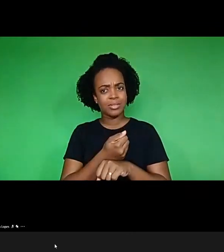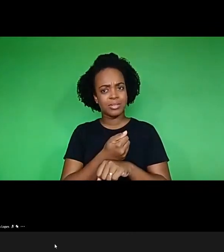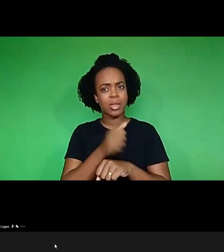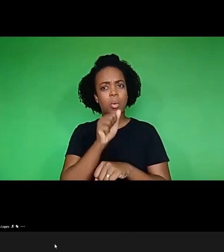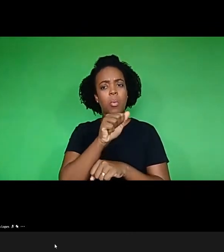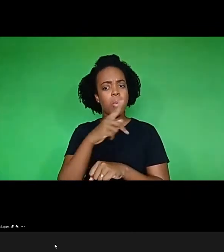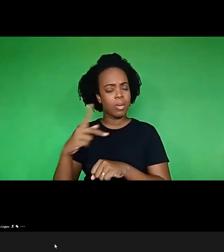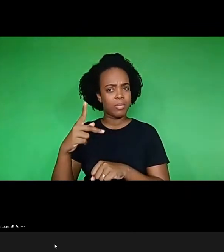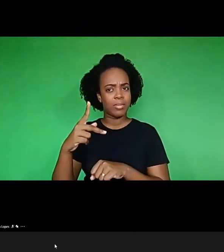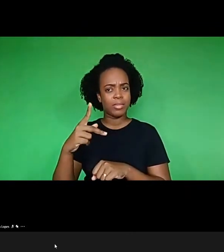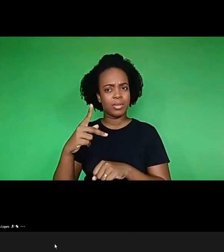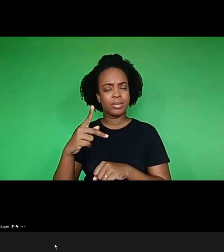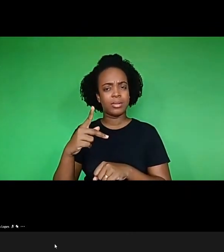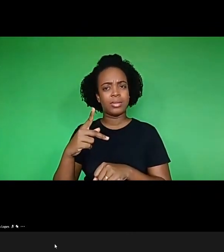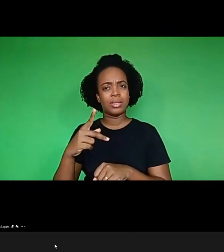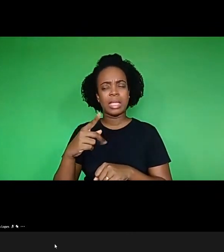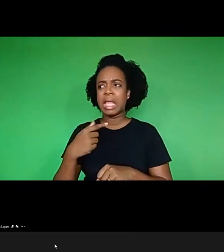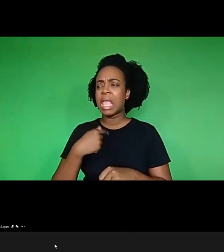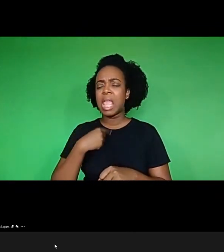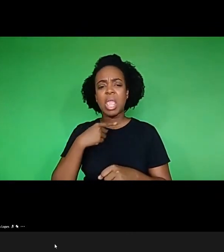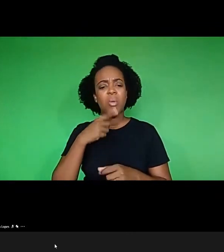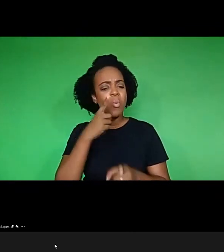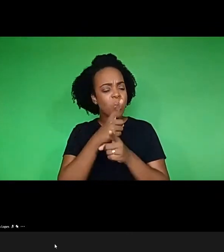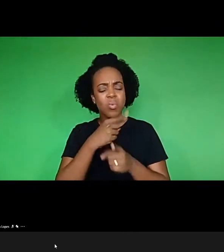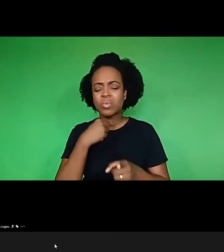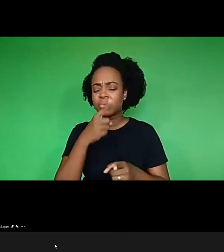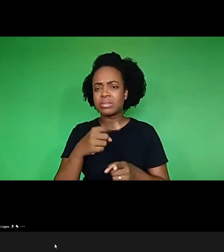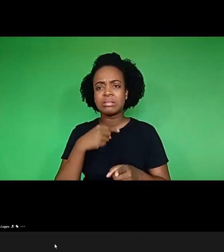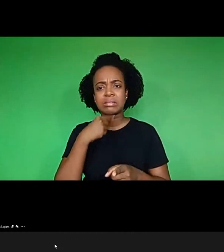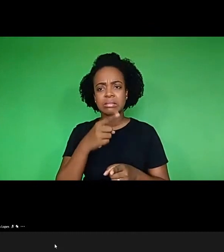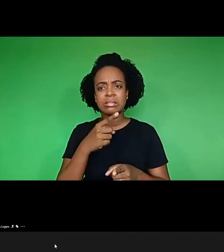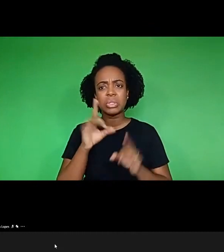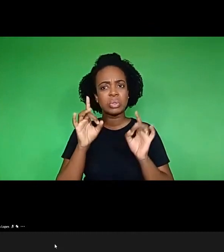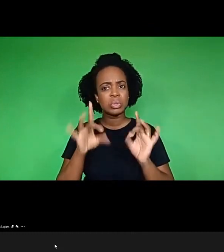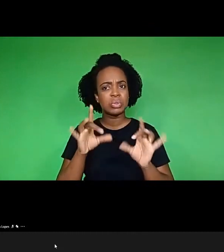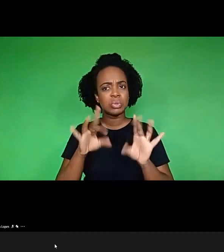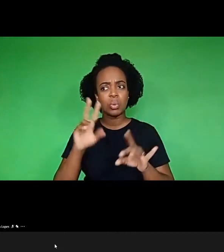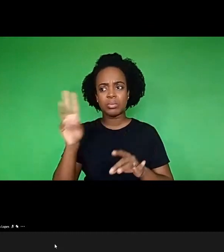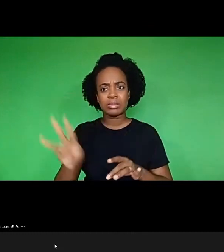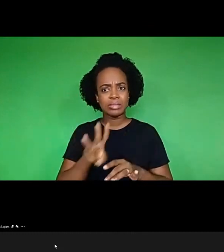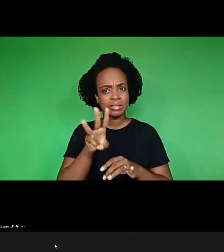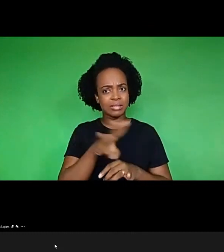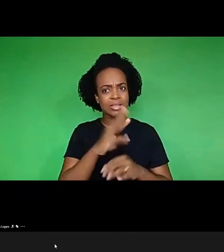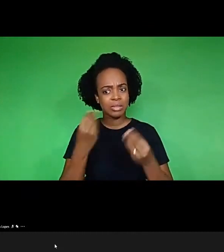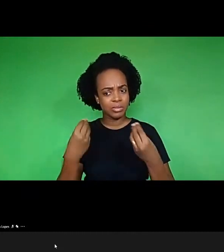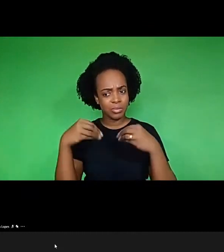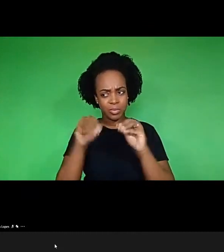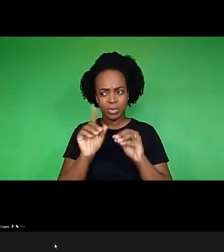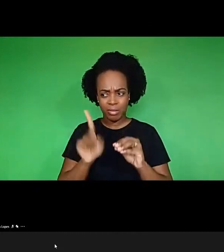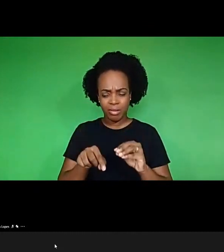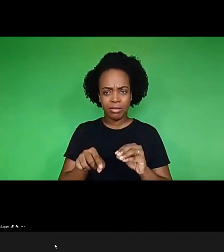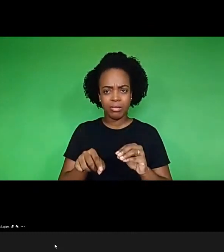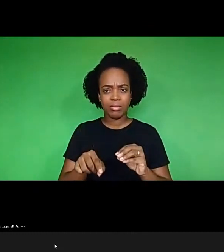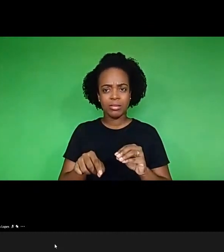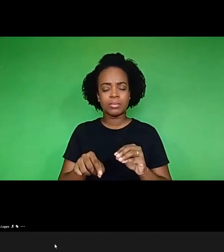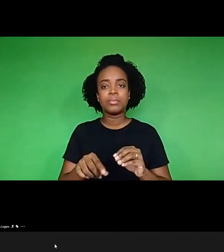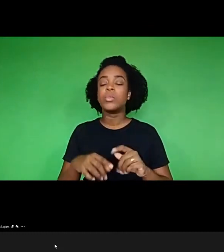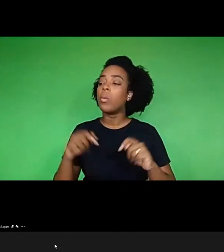A única opção é colocar o ícone no site da área de trabalho. Dá sim, Giovana.